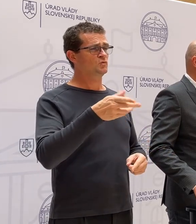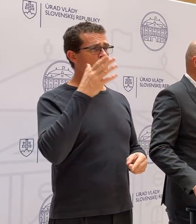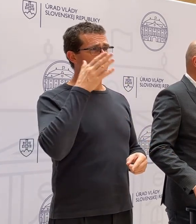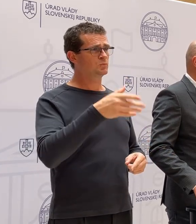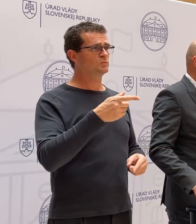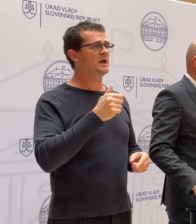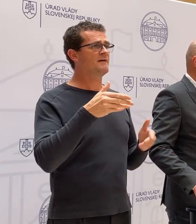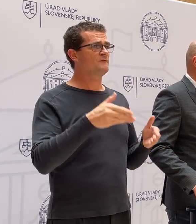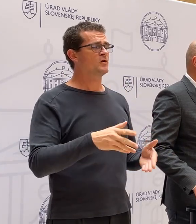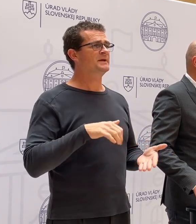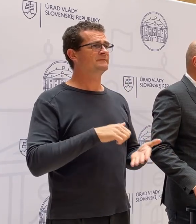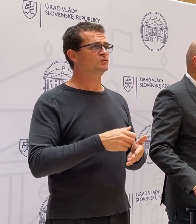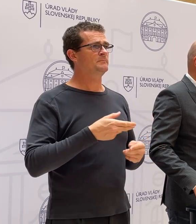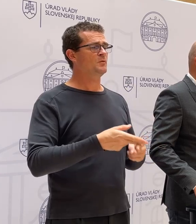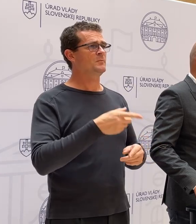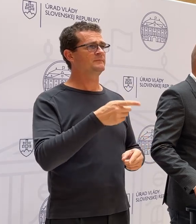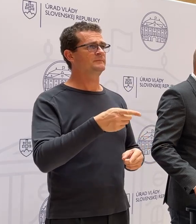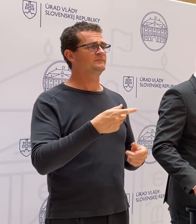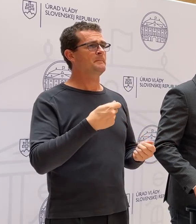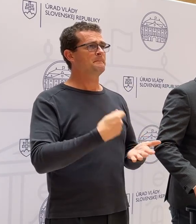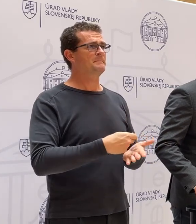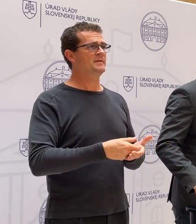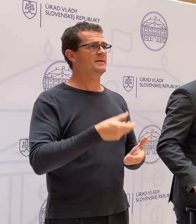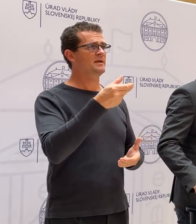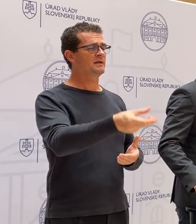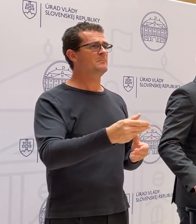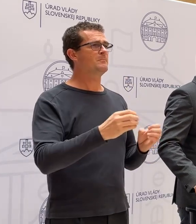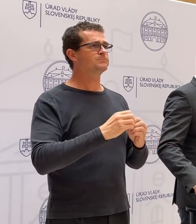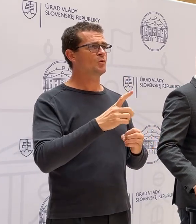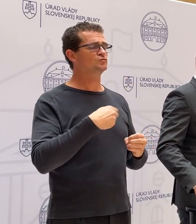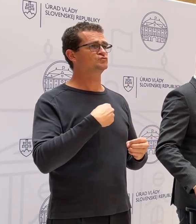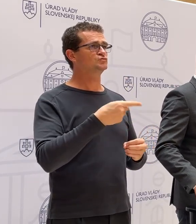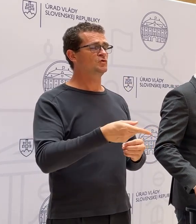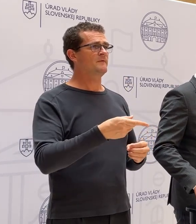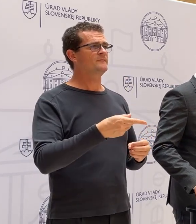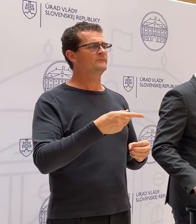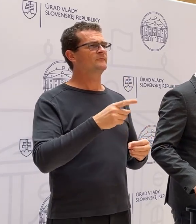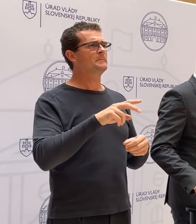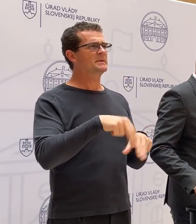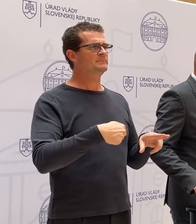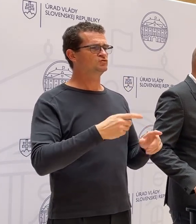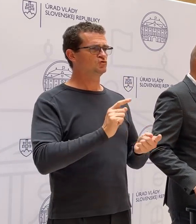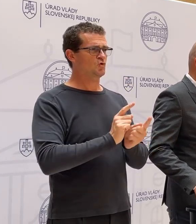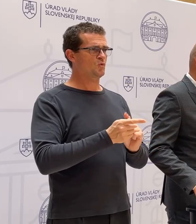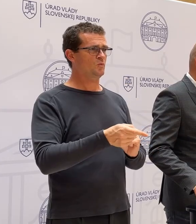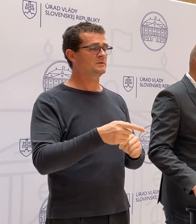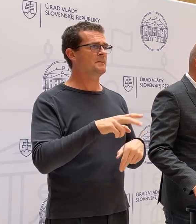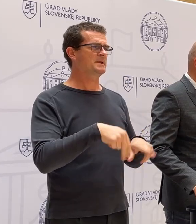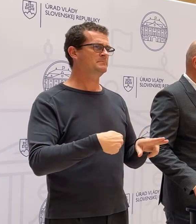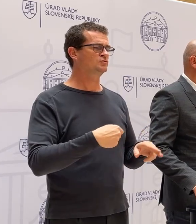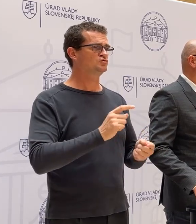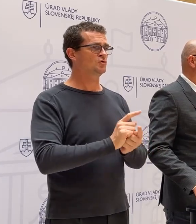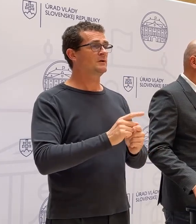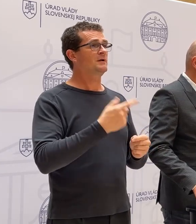teda akou formou tá investičná pomoc pre ten Bosch? Formou peňazí. Pre Bosch to bude formou... To, čo je predbežne dohodnuté. Pozor, predbežne